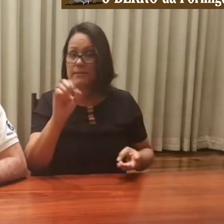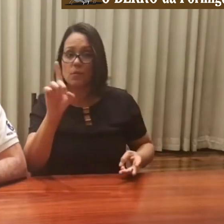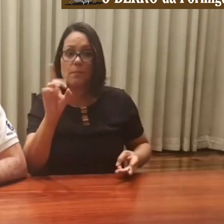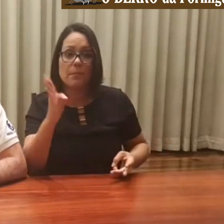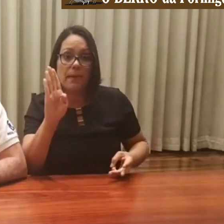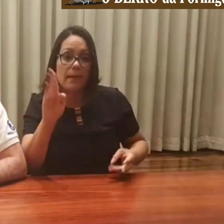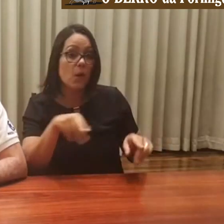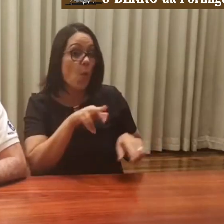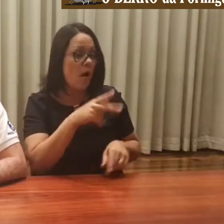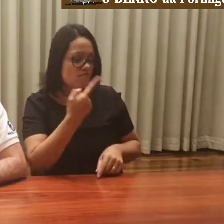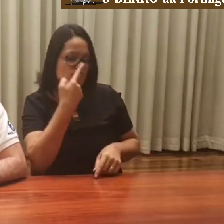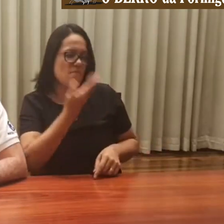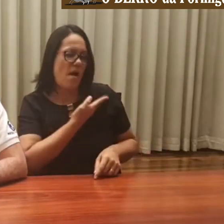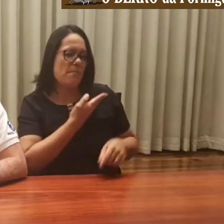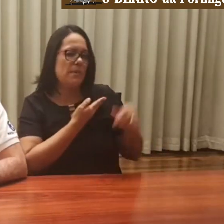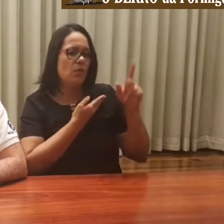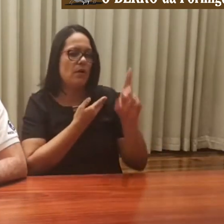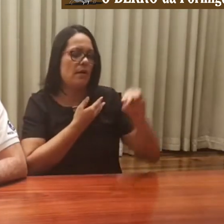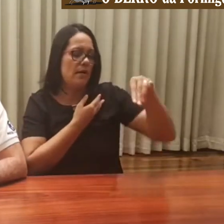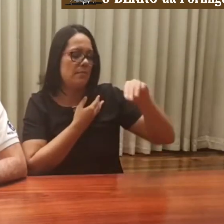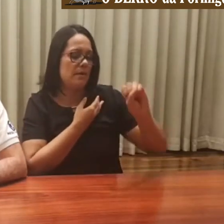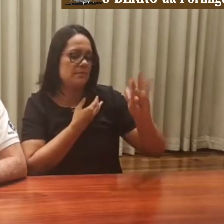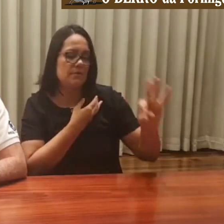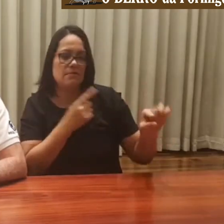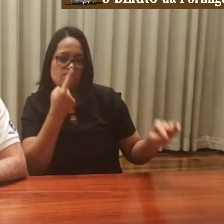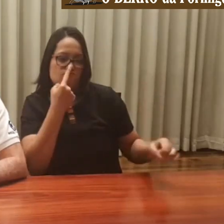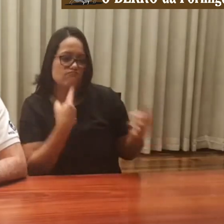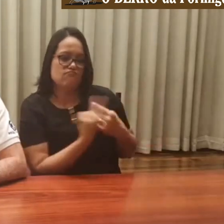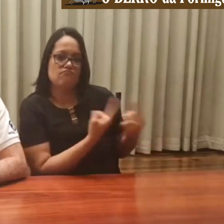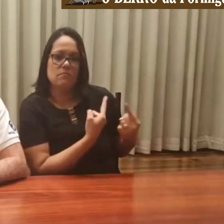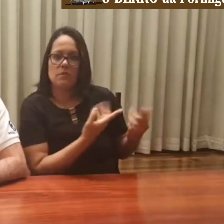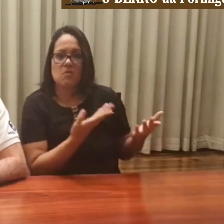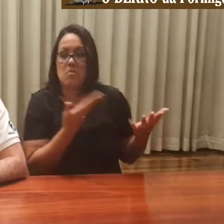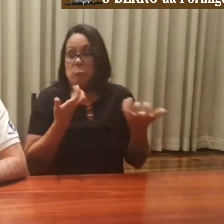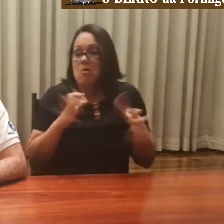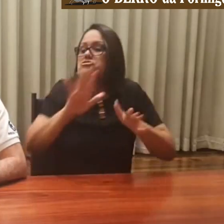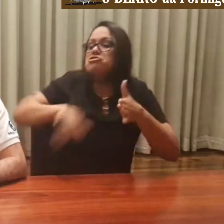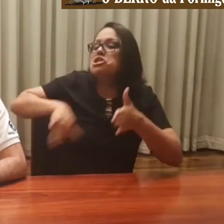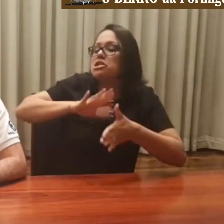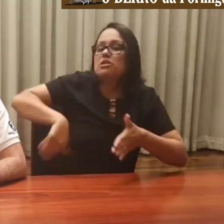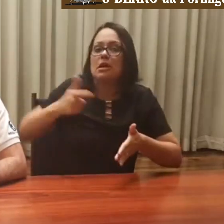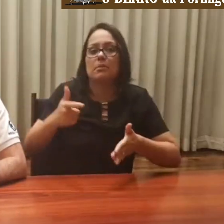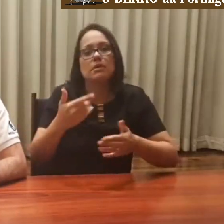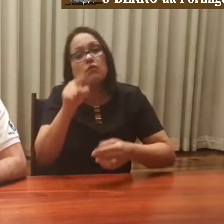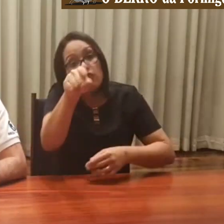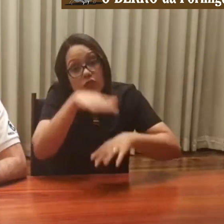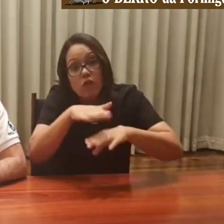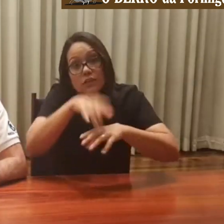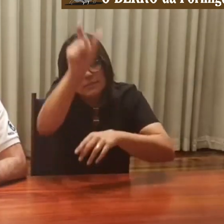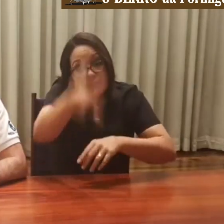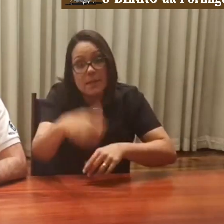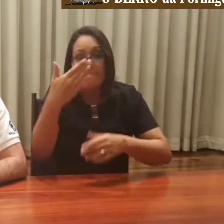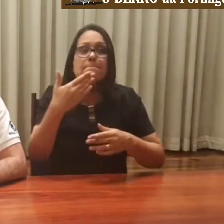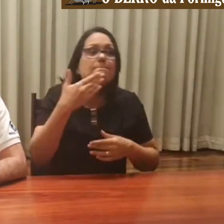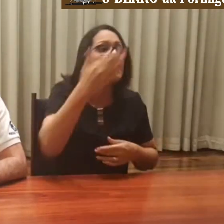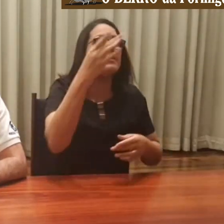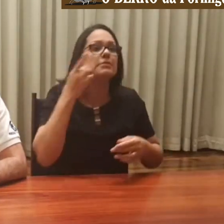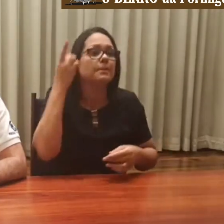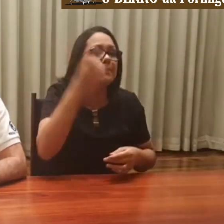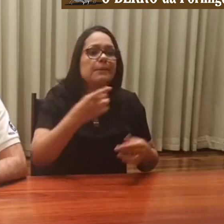amiguinhos do MST, tá? Então, você tem que pedir para o seu parlamentar de qualquer região do Brasil